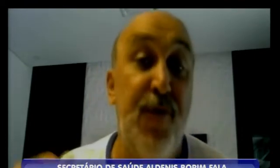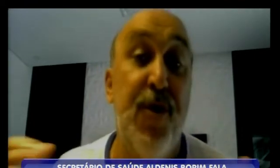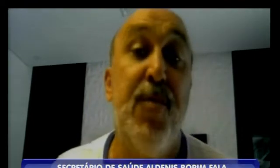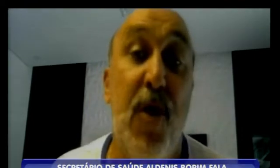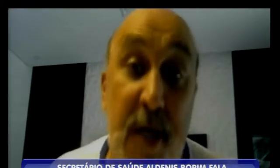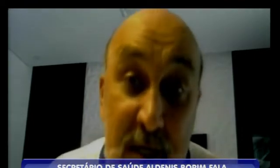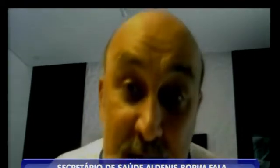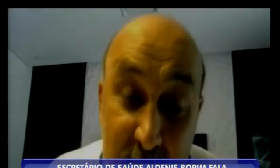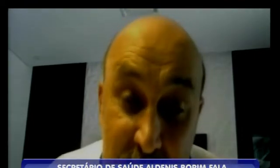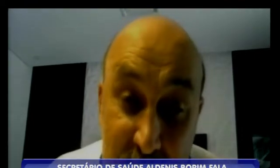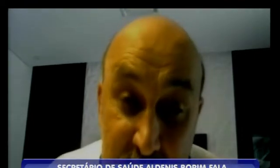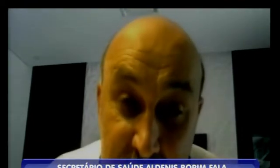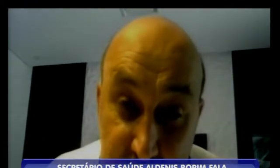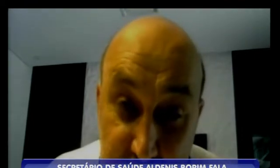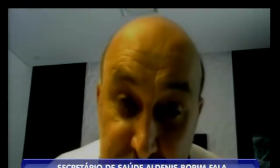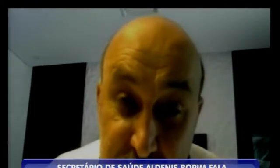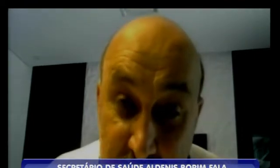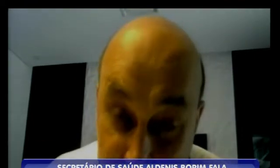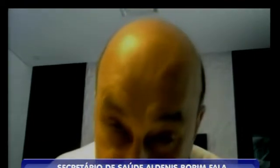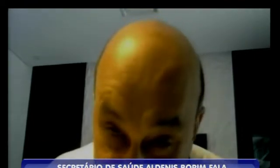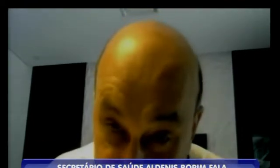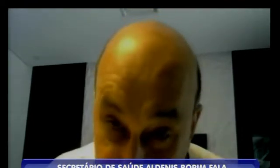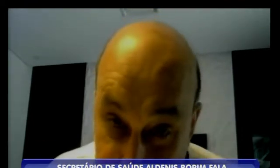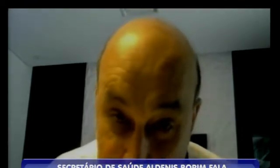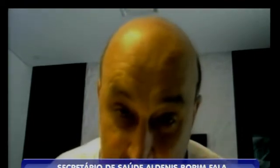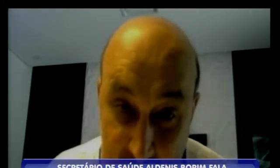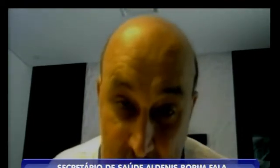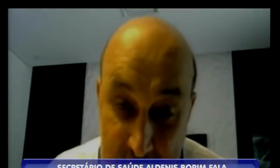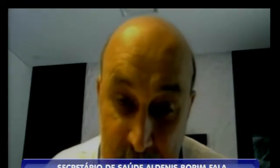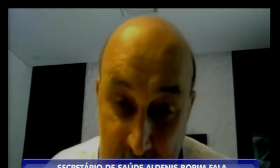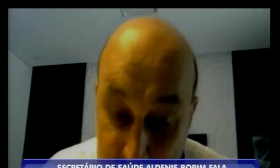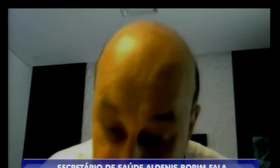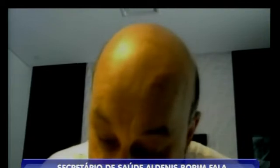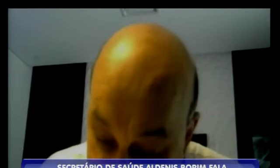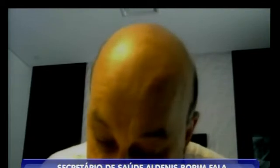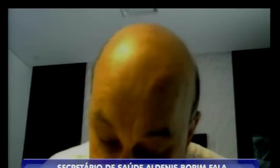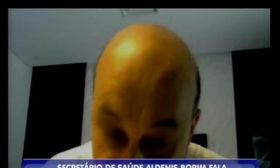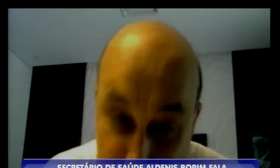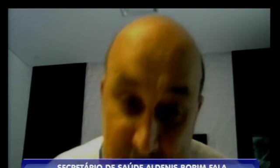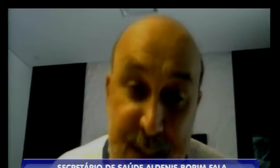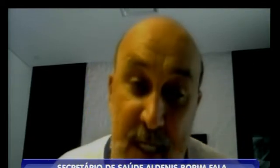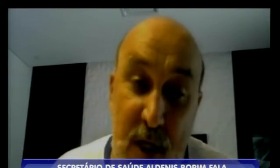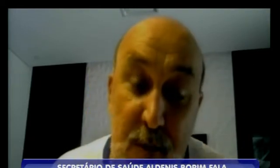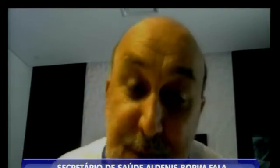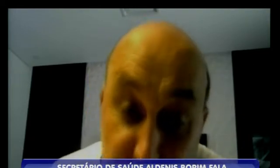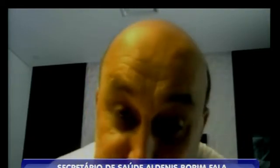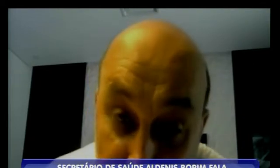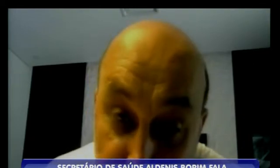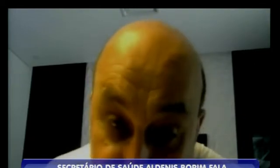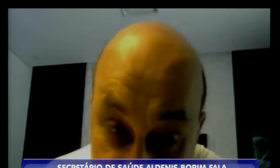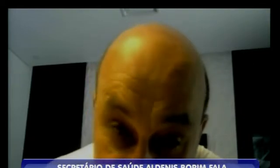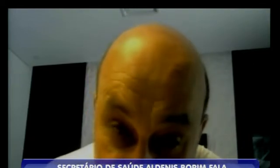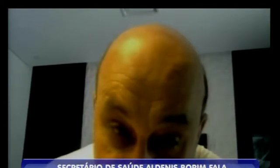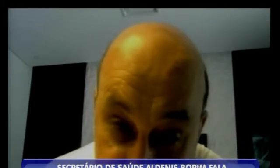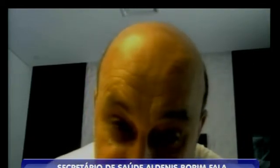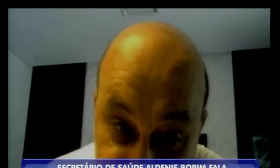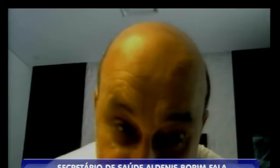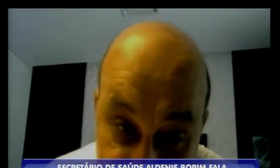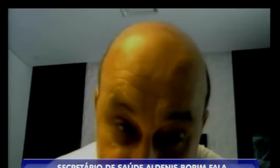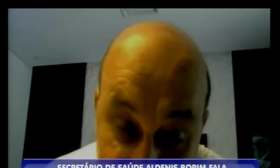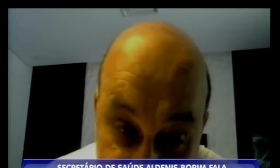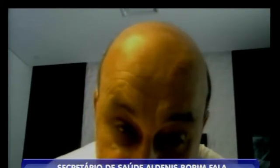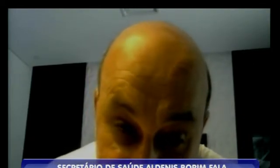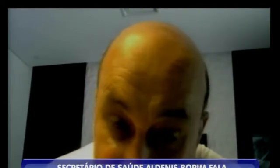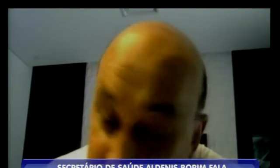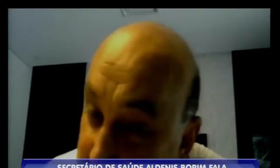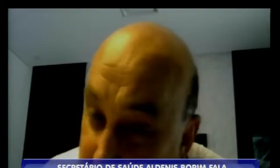doença que ainda não foi embora, entendeu? Então fica aqui em nome da Comissão de Saúde, representada